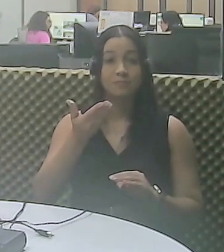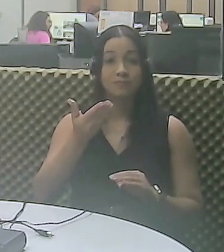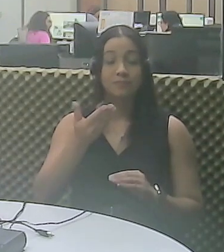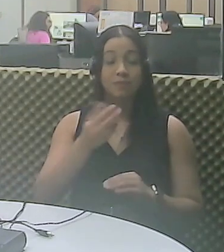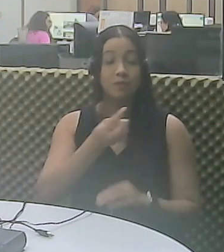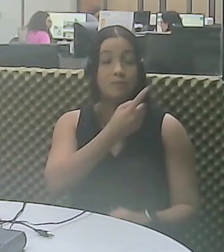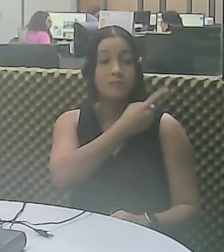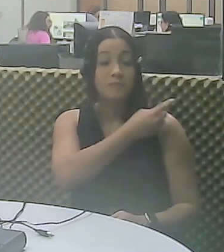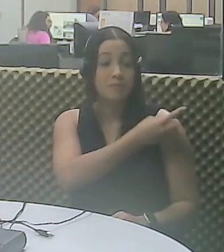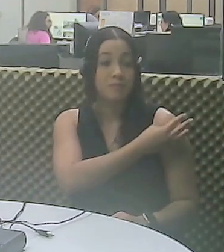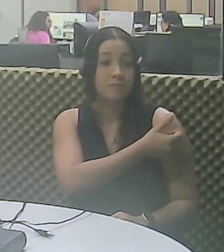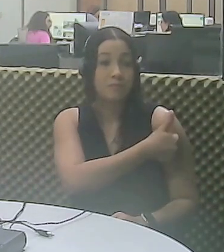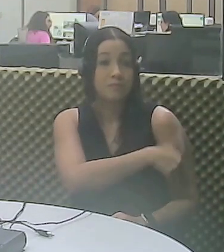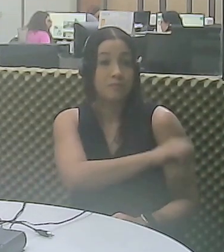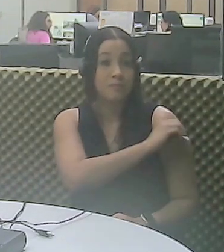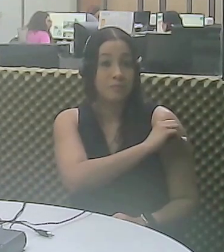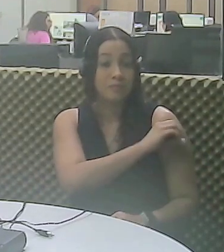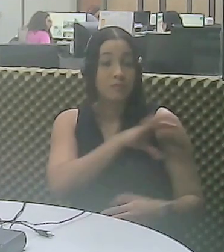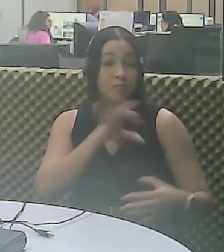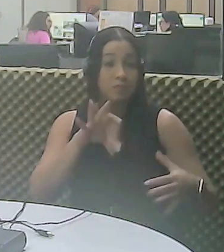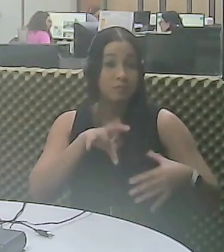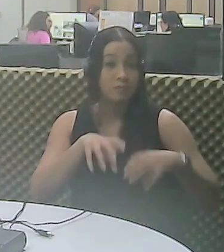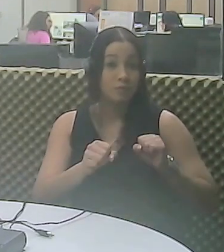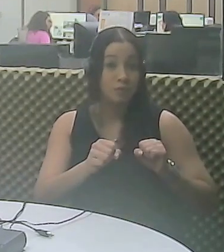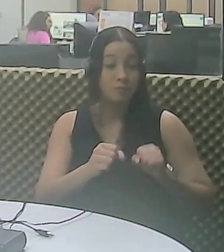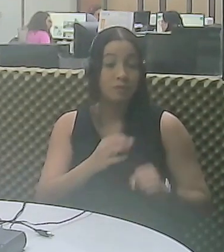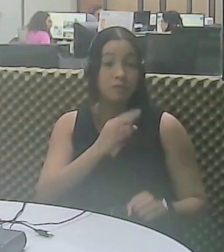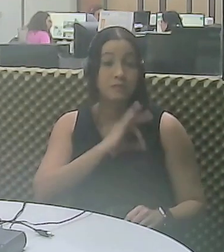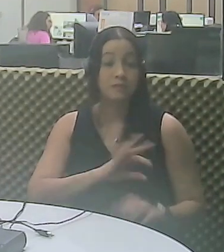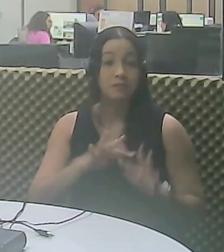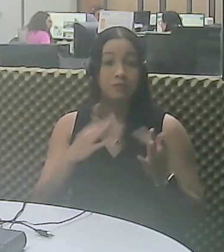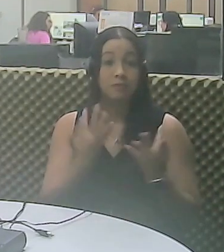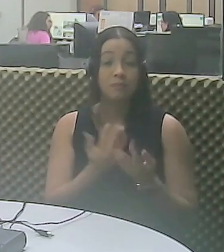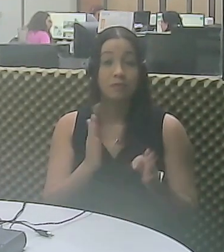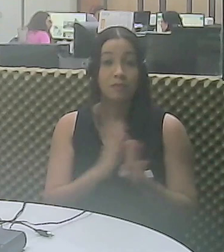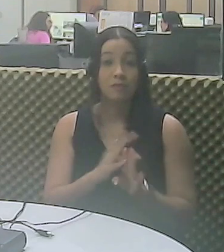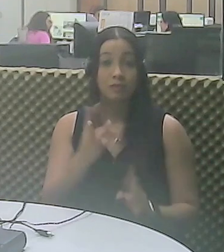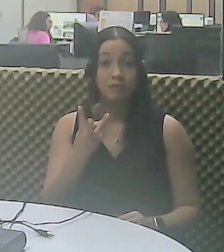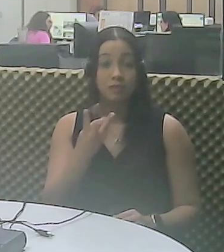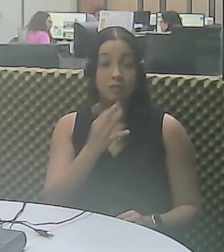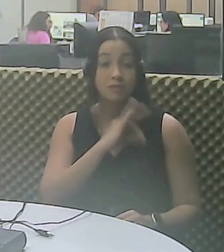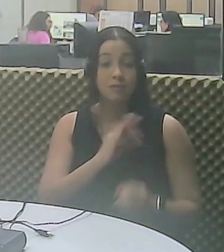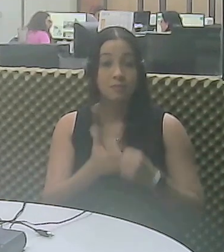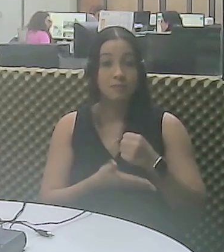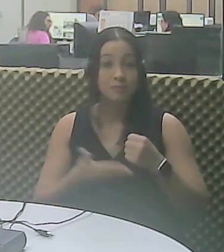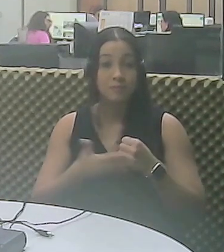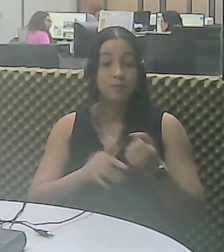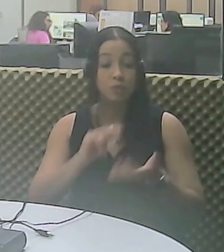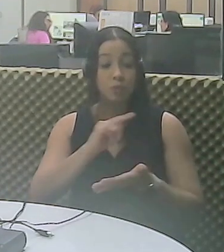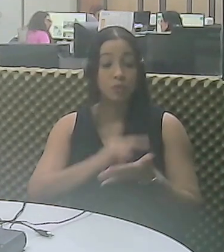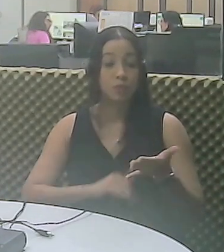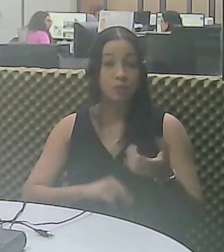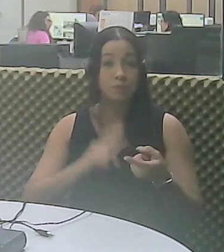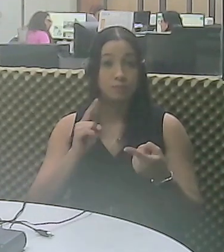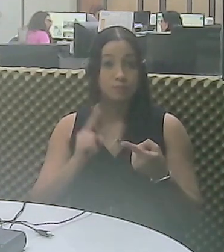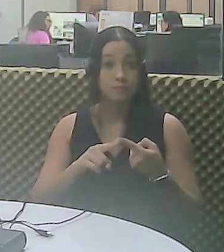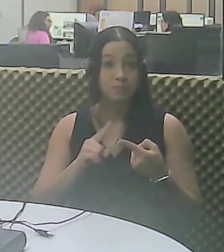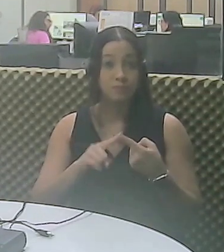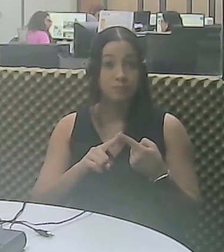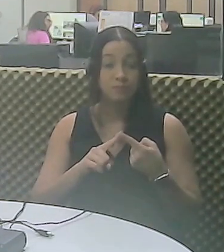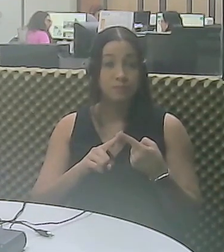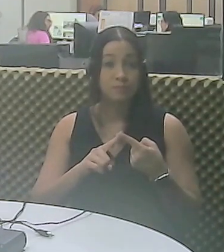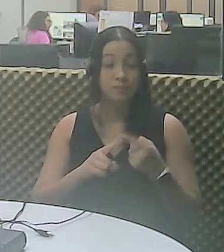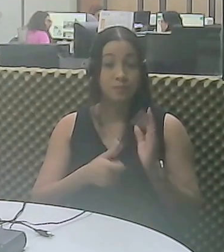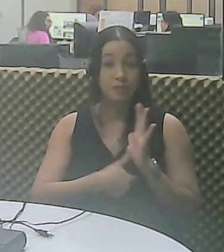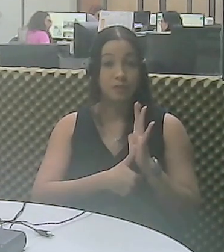ensino fundamental completo e renda familiar de até 3 salários mínimos. Os documentos necessários para fazer a inscrição são: